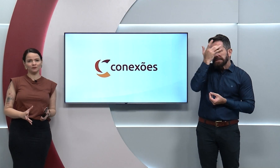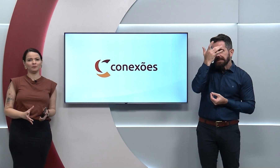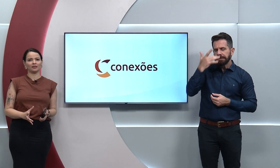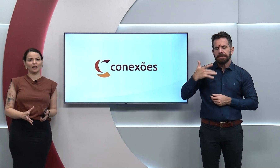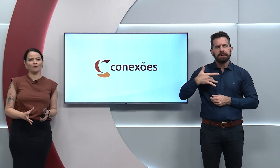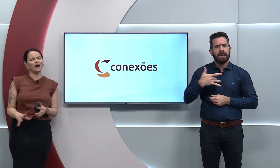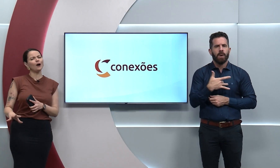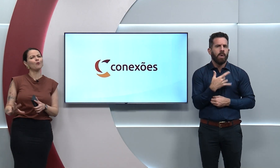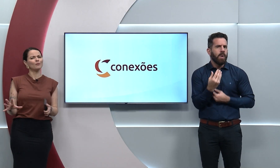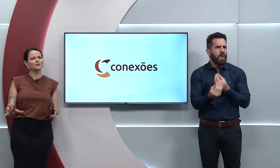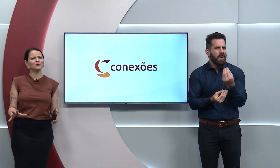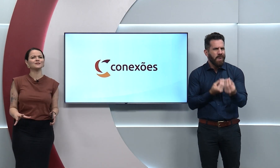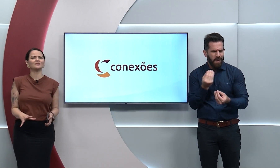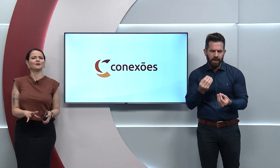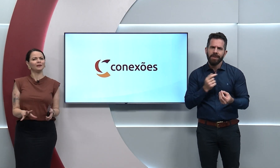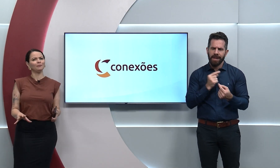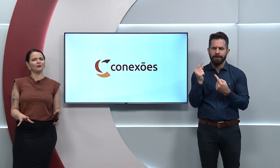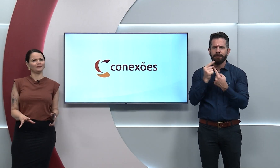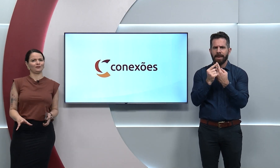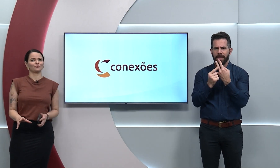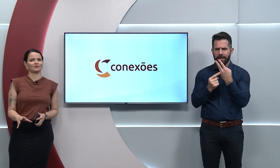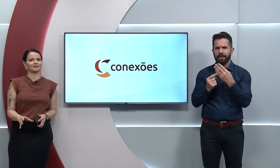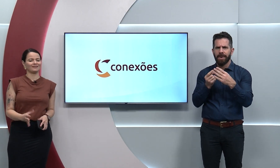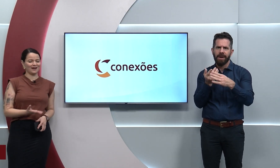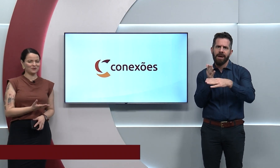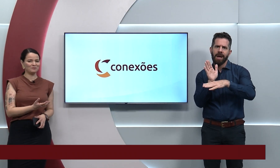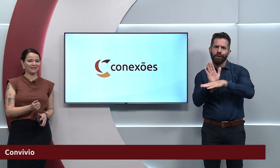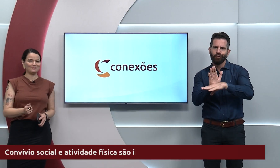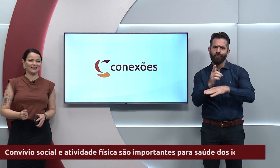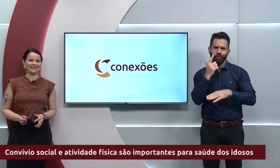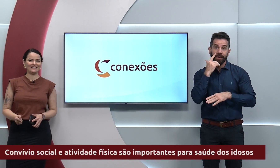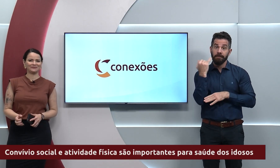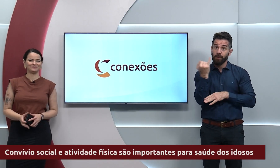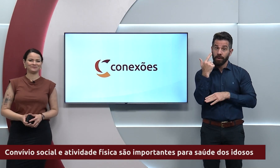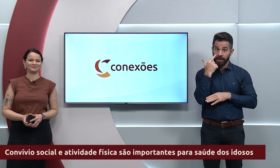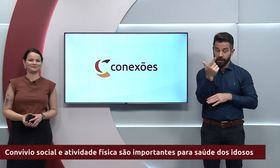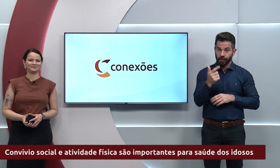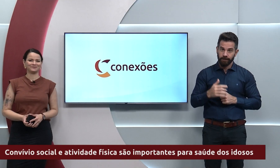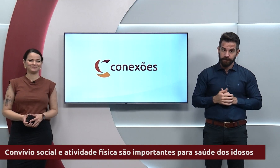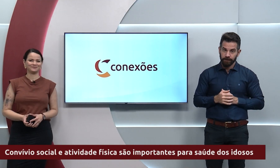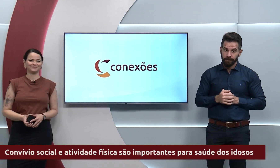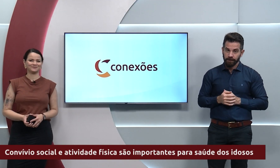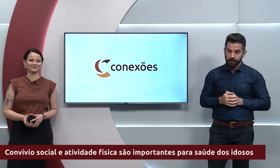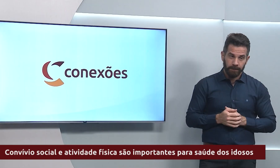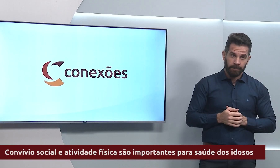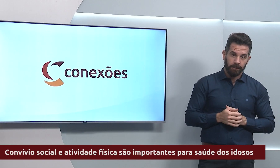física quanto mental, algumas coisas são importantes. Acompanhe na matéria.